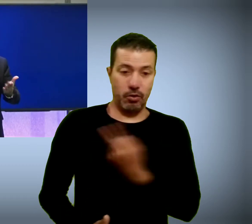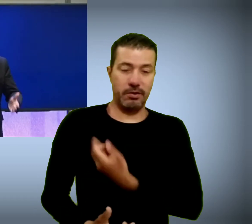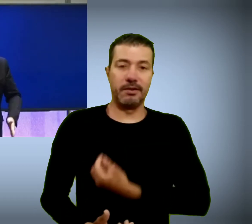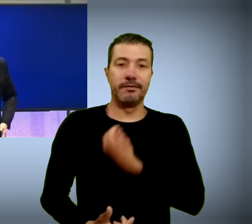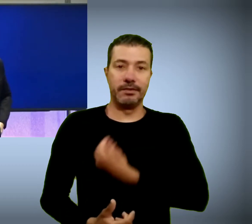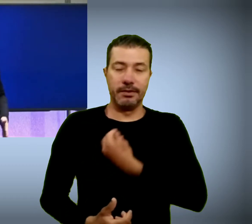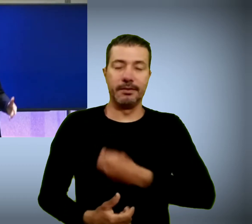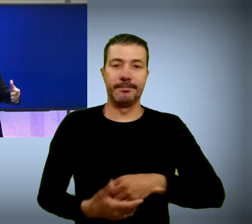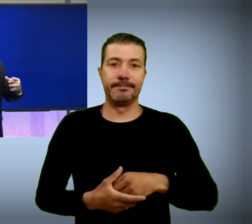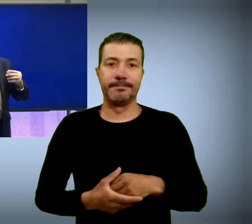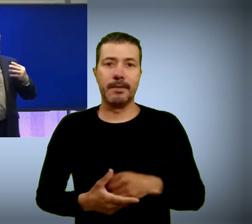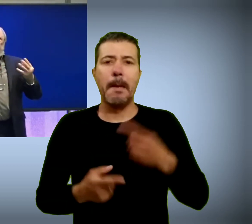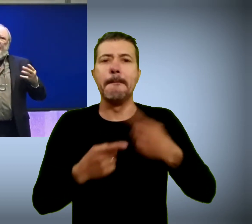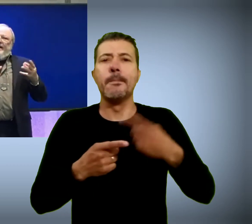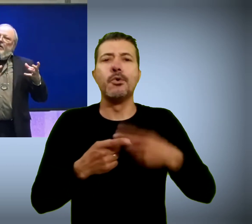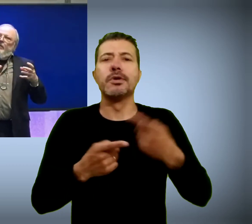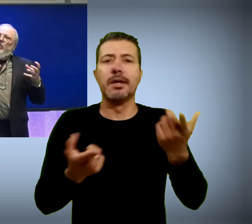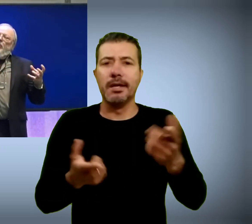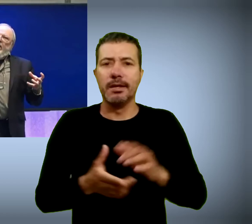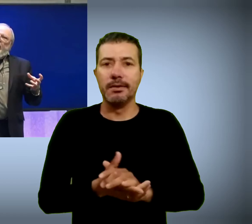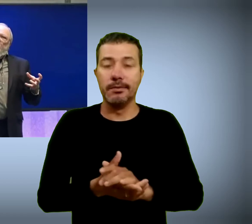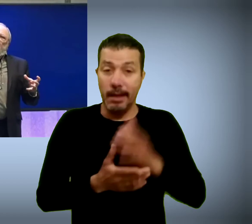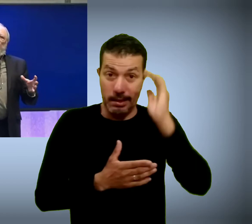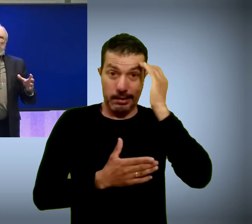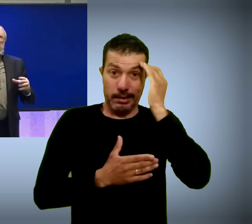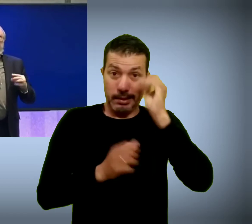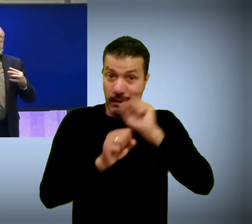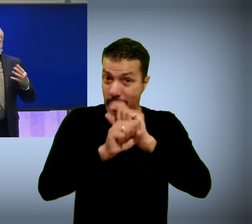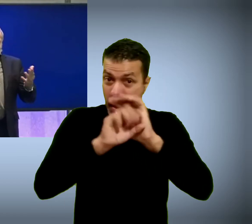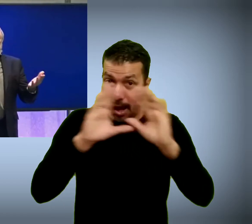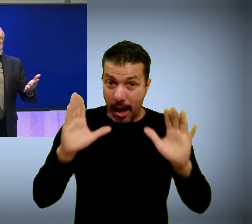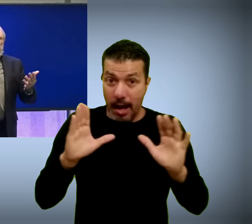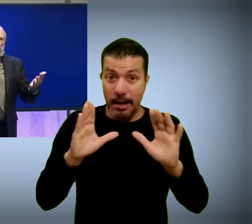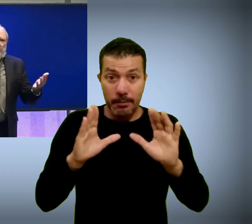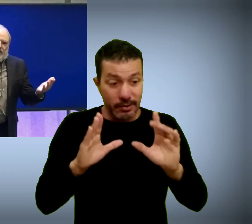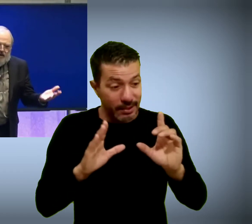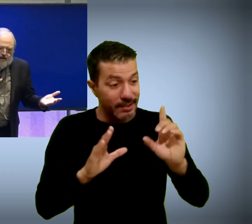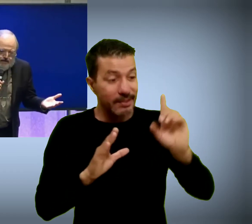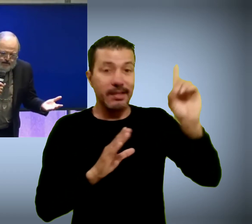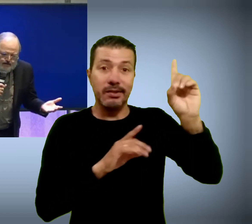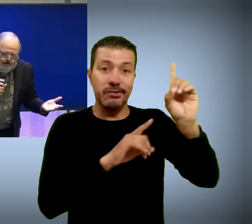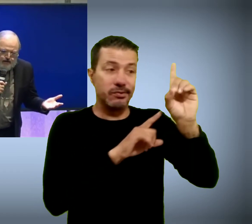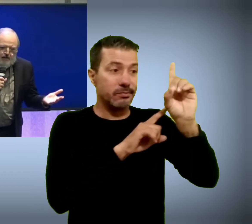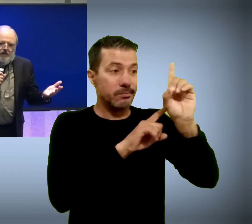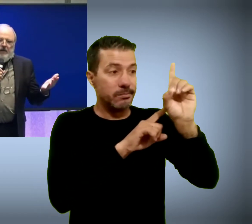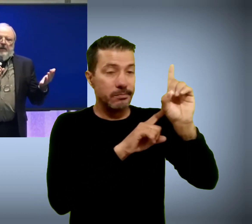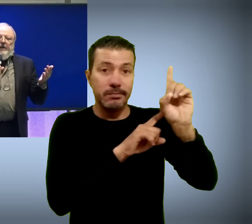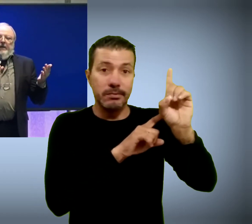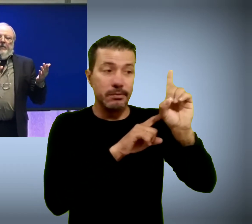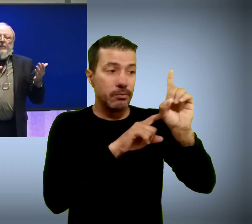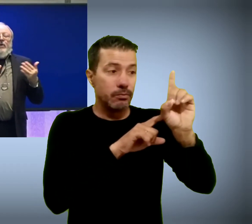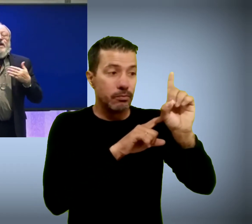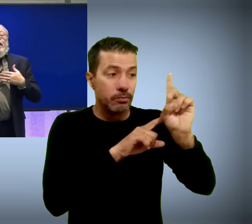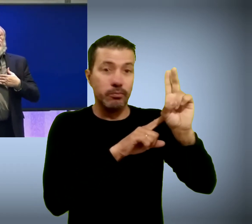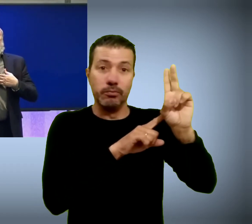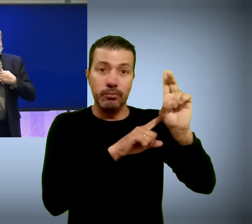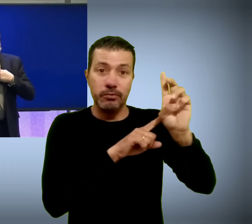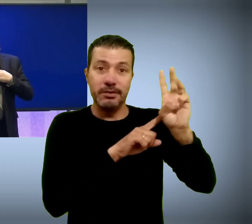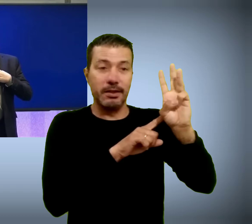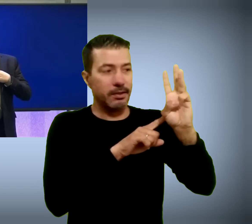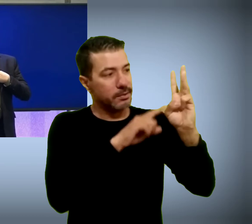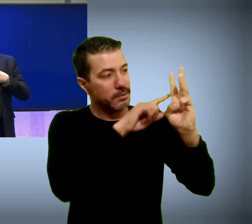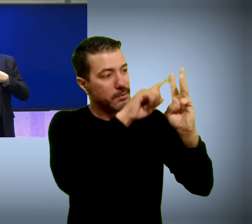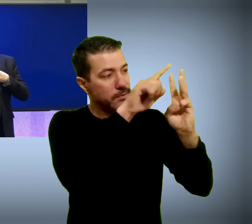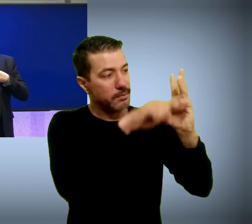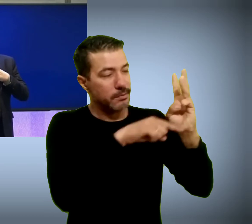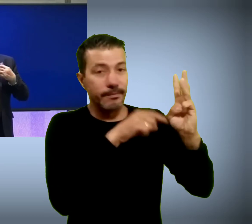que ser ele? E agora a gente começa a entender um pouquinho por que a divindade se divide em três. Porque ele,